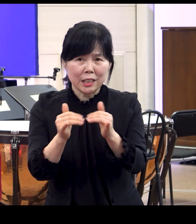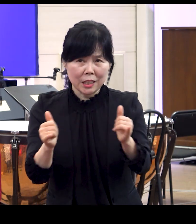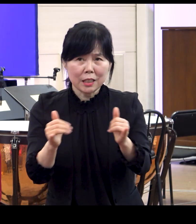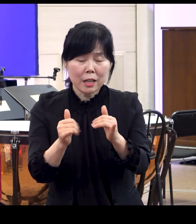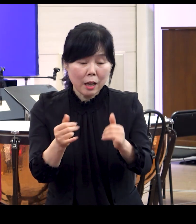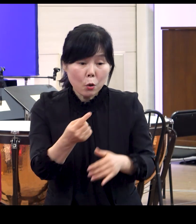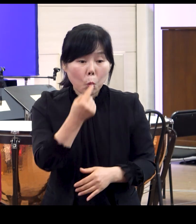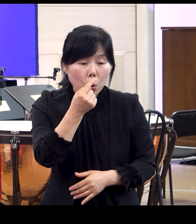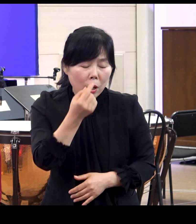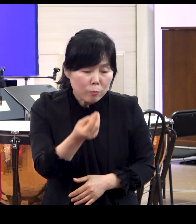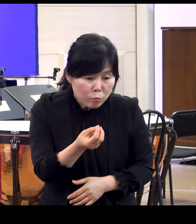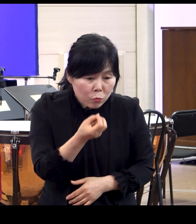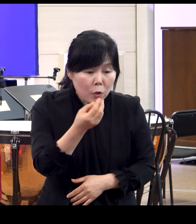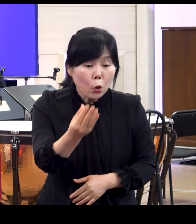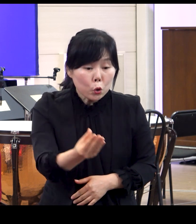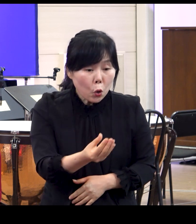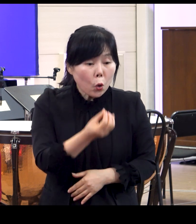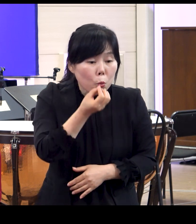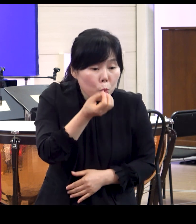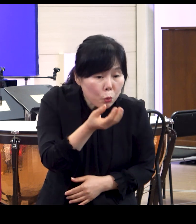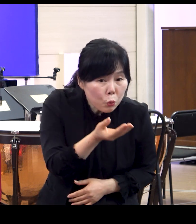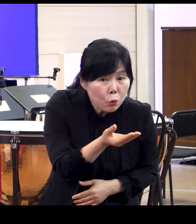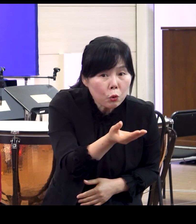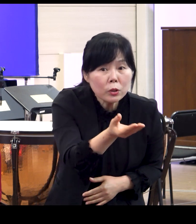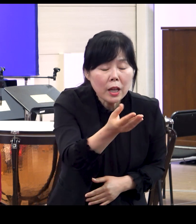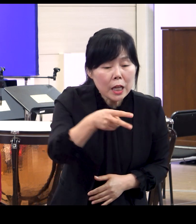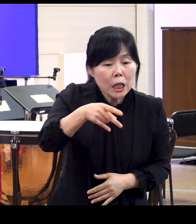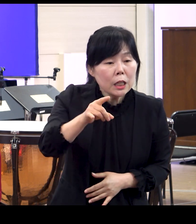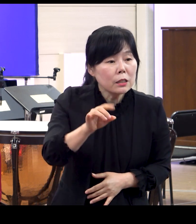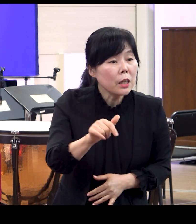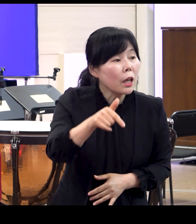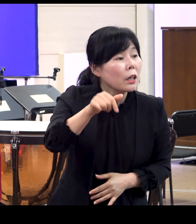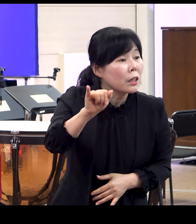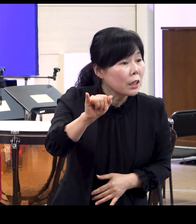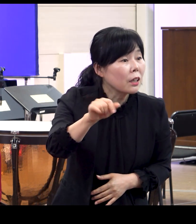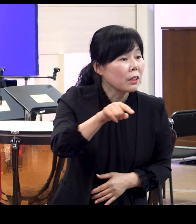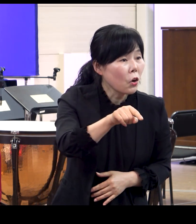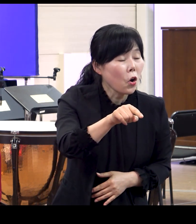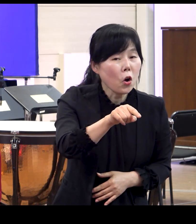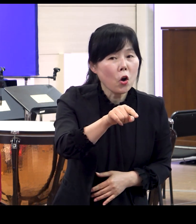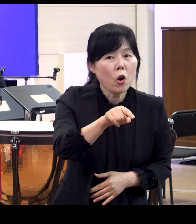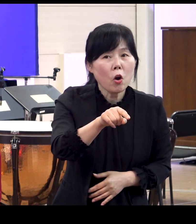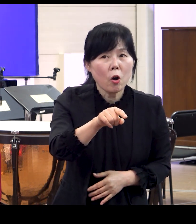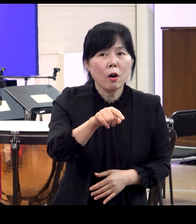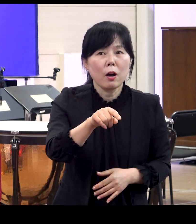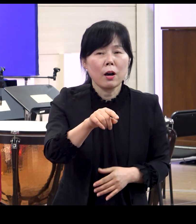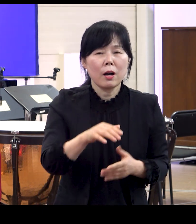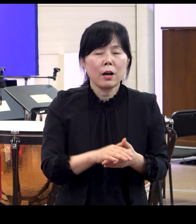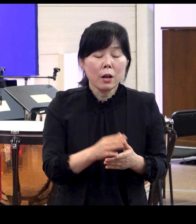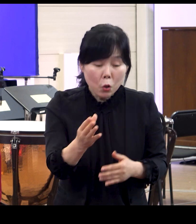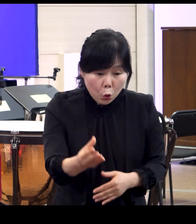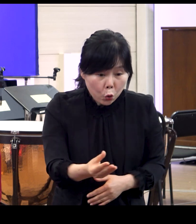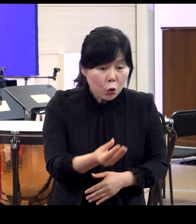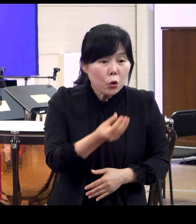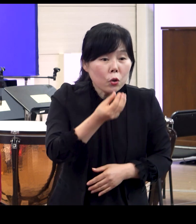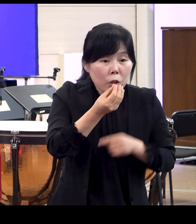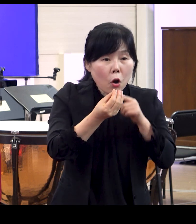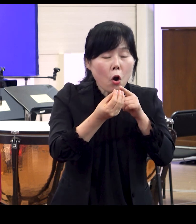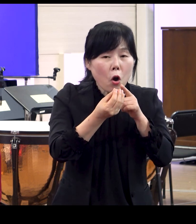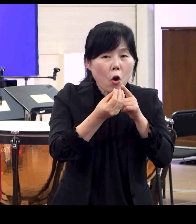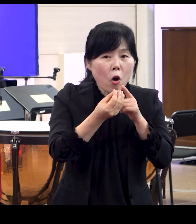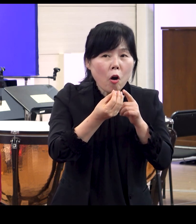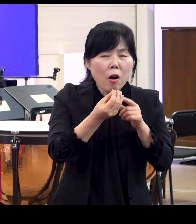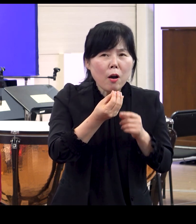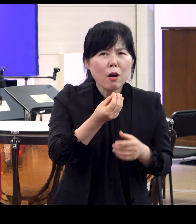인간에게 코에 생기를 불어넣으셨다 했을 때 그 생기, 느시마트 하임이라고 하는 그것이